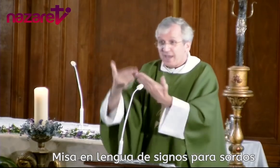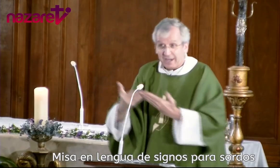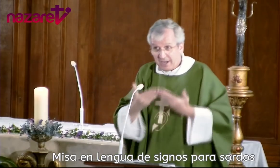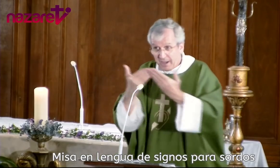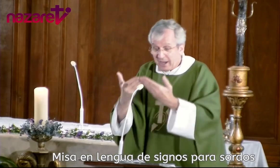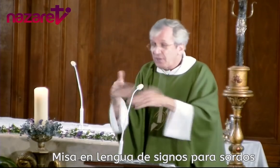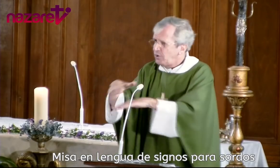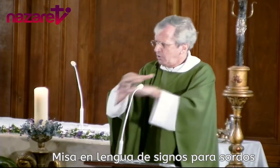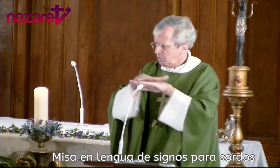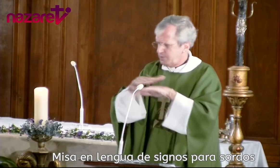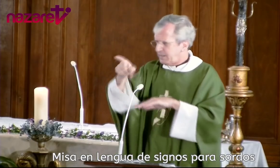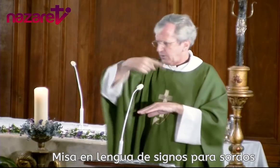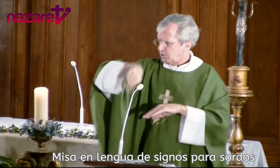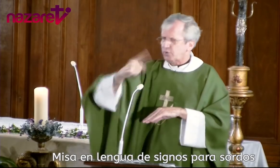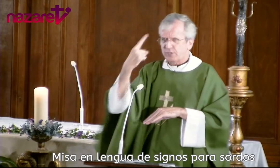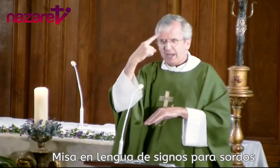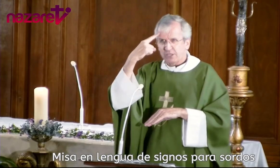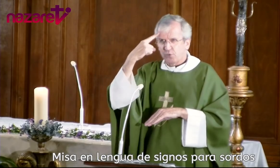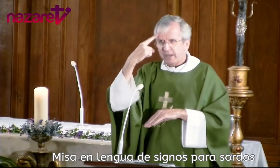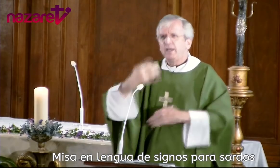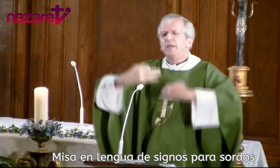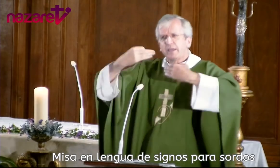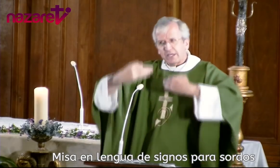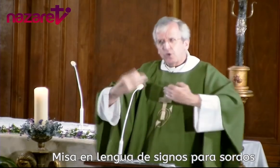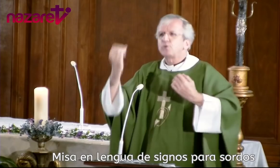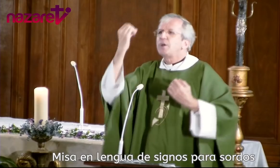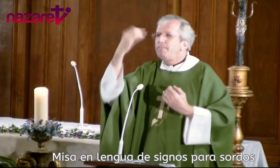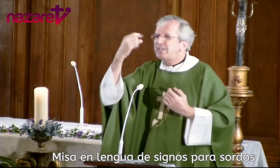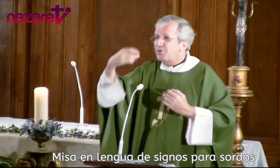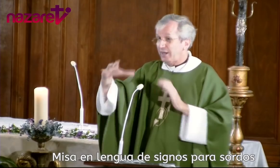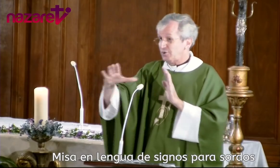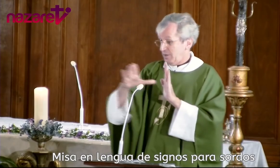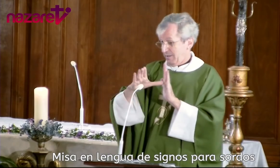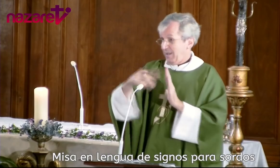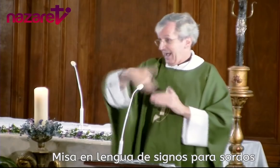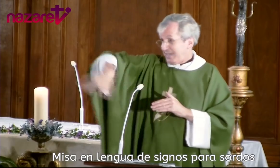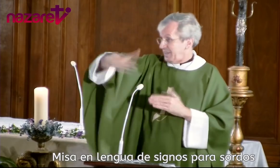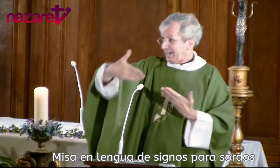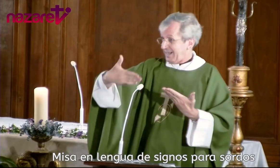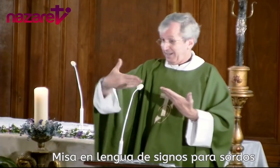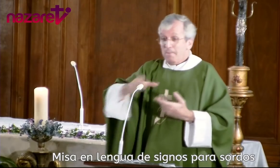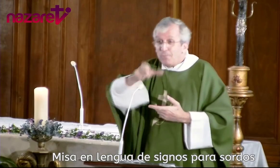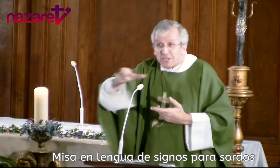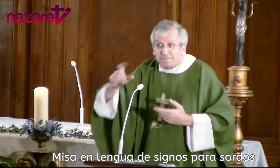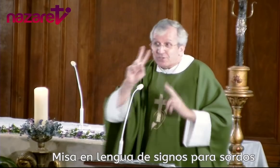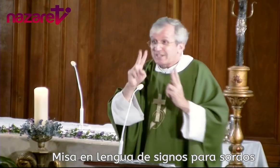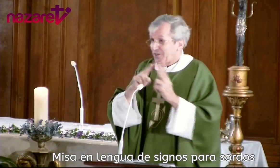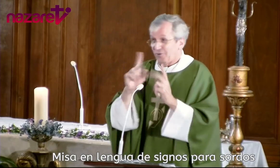el Evangelio, nos invita a nosotros a descubrir que somos misioneros aquí cerca. Muchas personas que no conocen